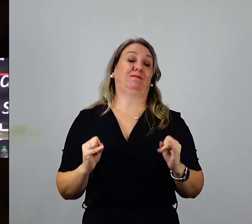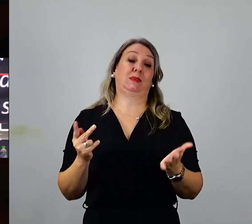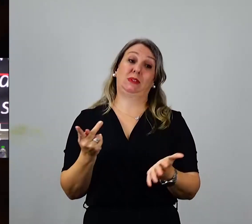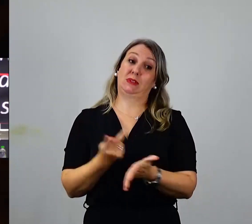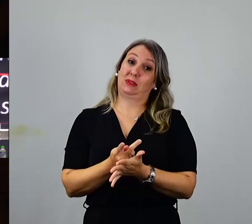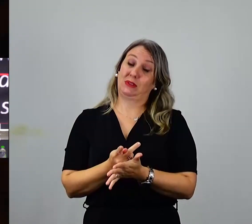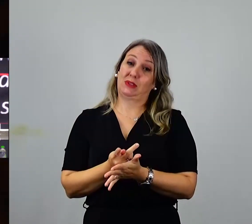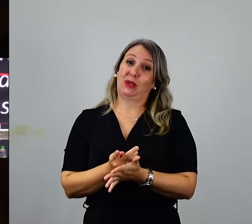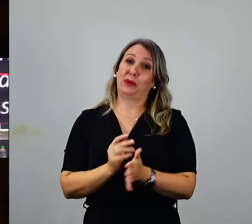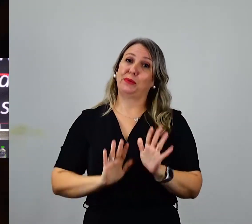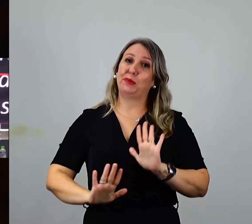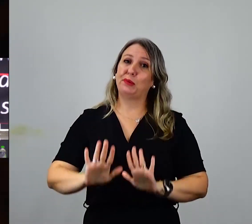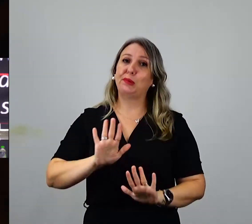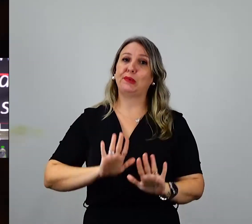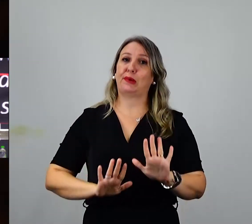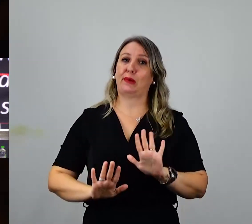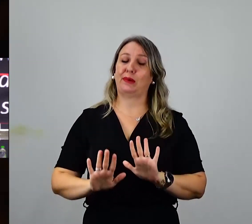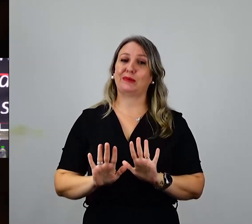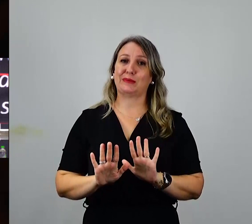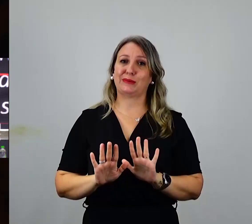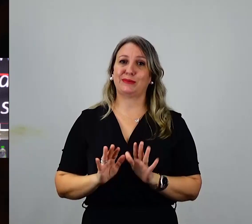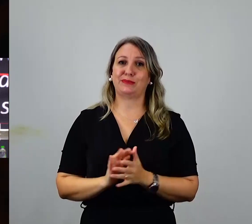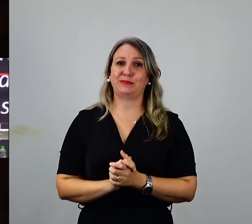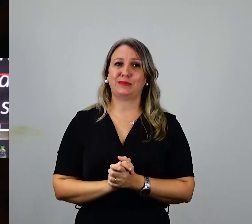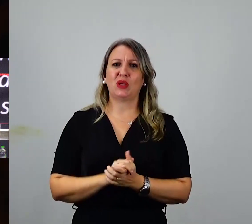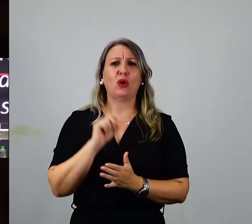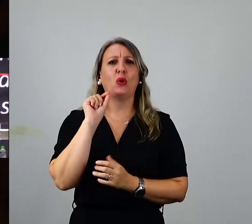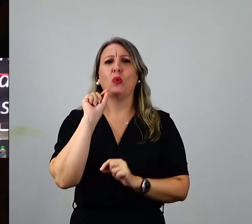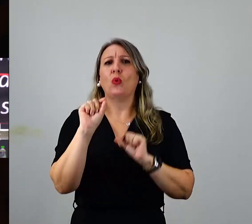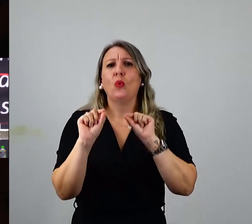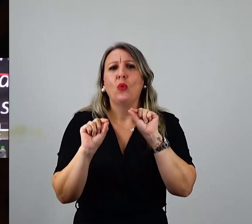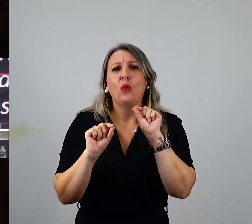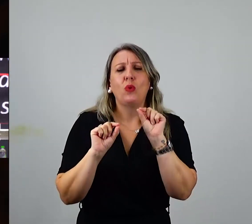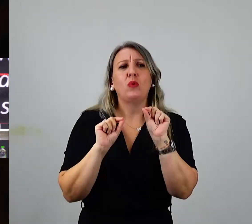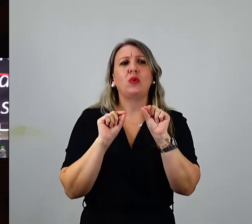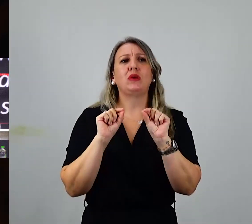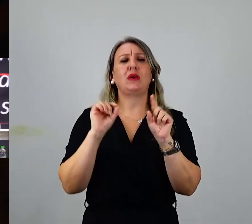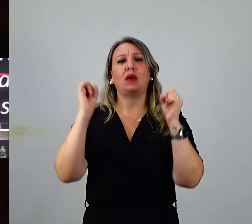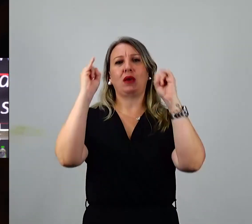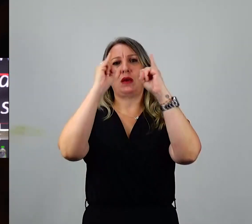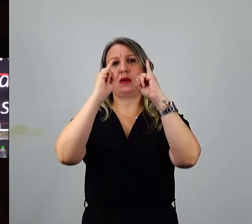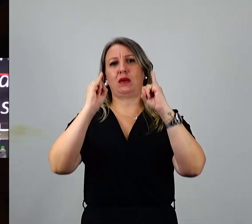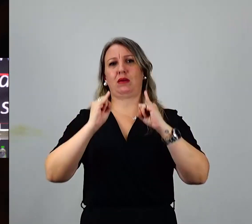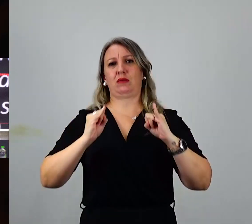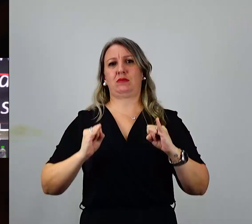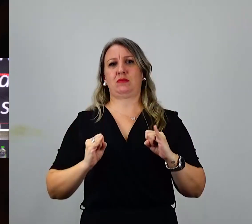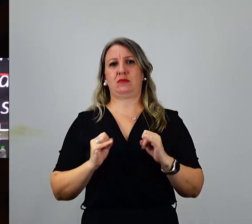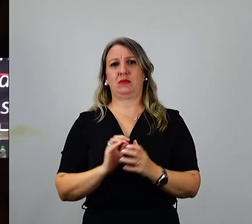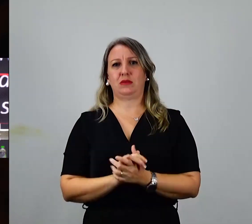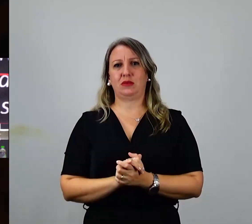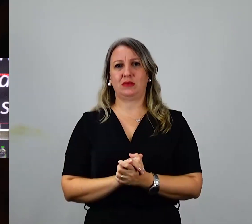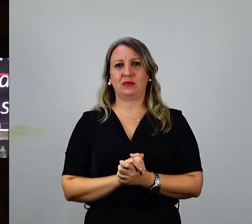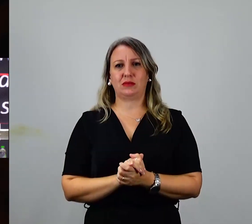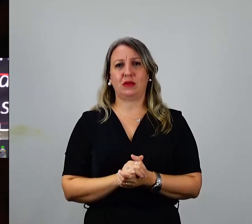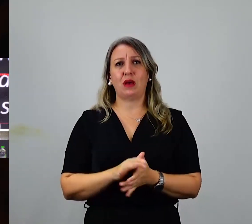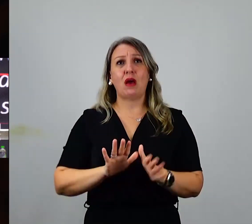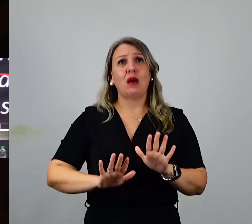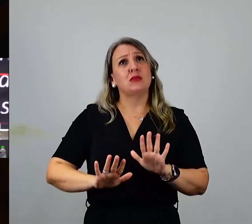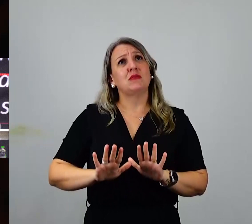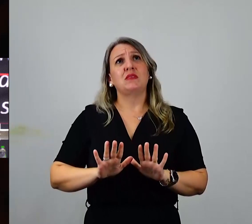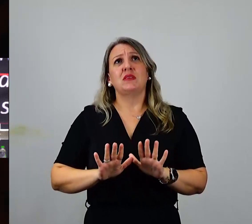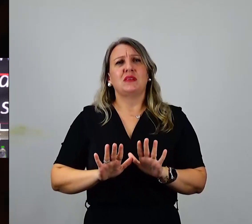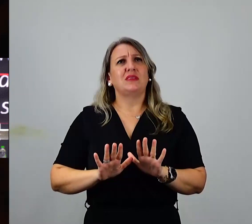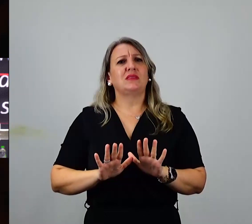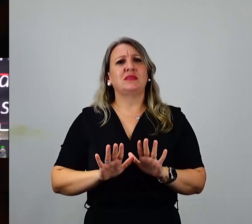nesta conferência, que a idolatria é tudo aquilo que nós, algumas coisas até mesmo legítimas, mas que nós colocamos num